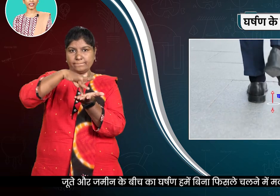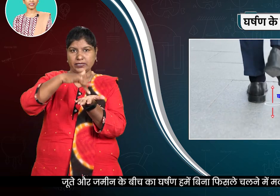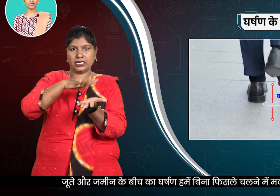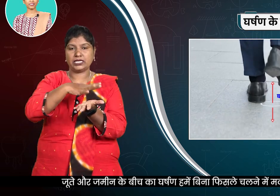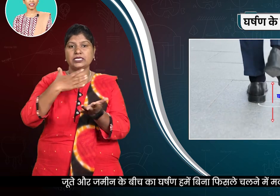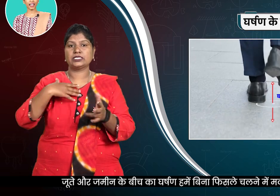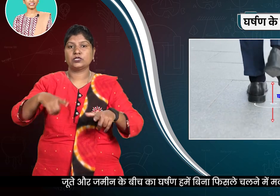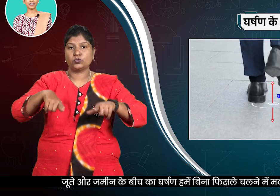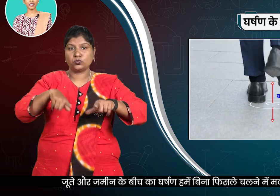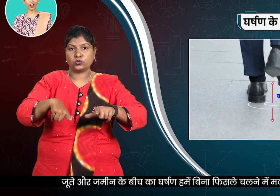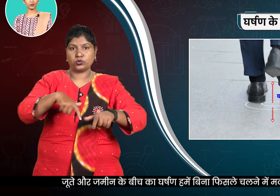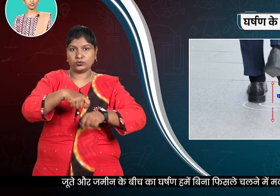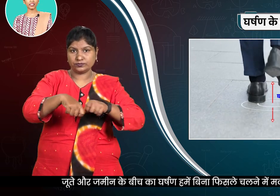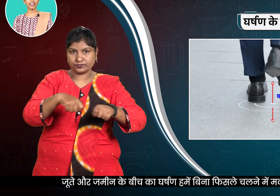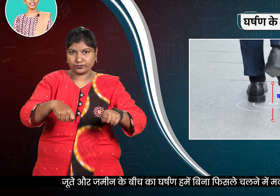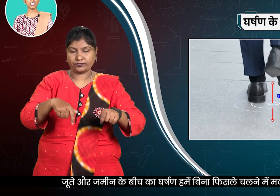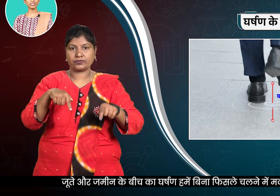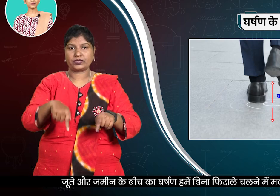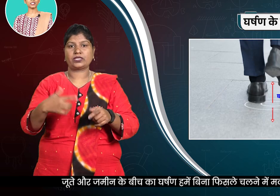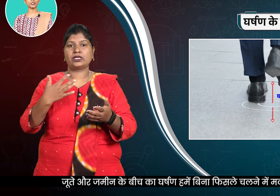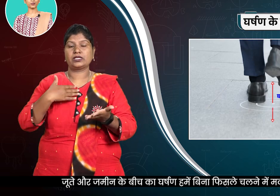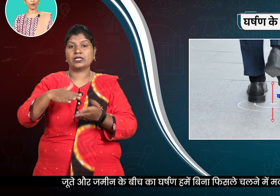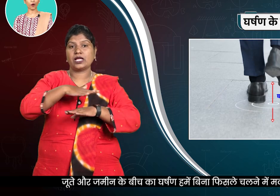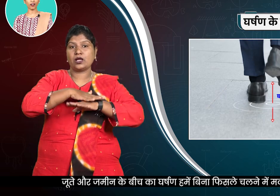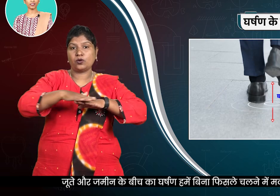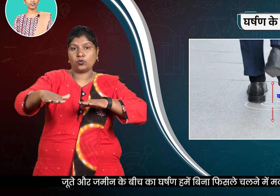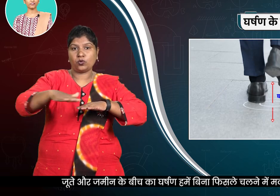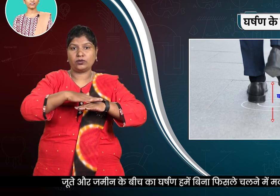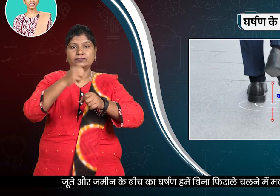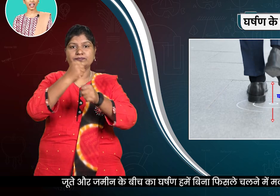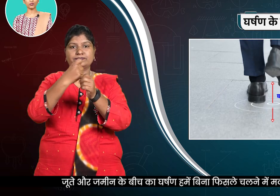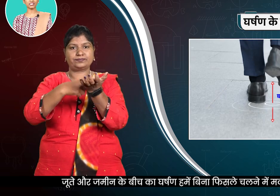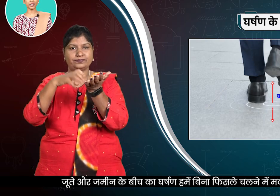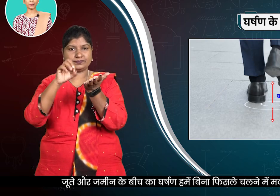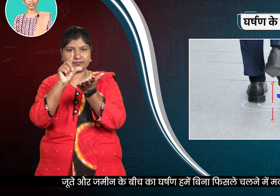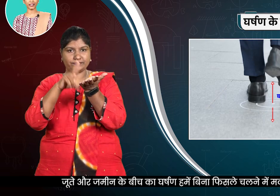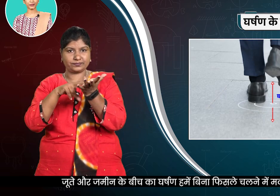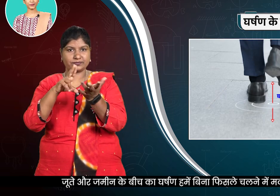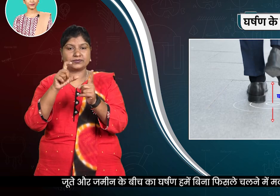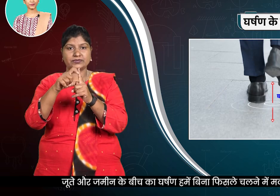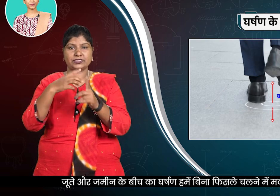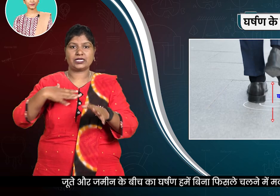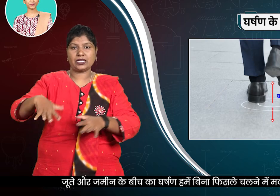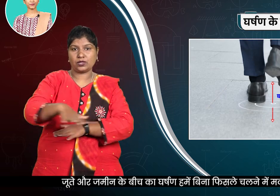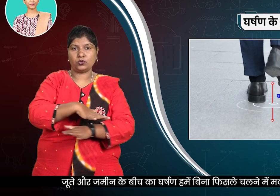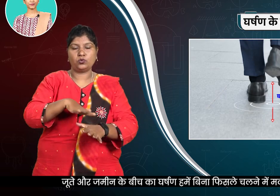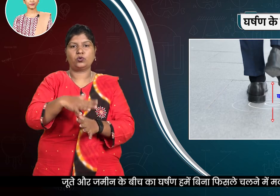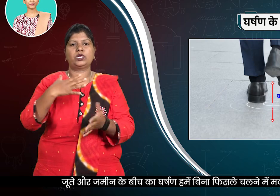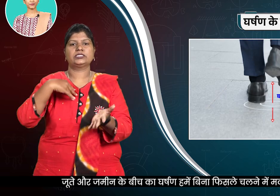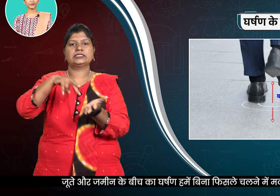जूते और जमीन के बीच का घर्षन हमें बिना फिसले चलने में मदद करता है